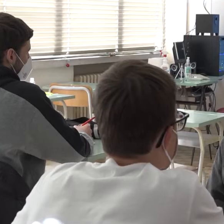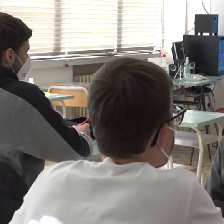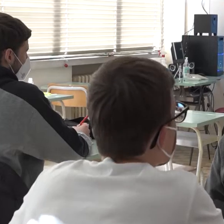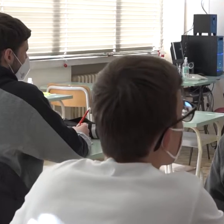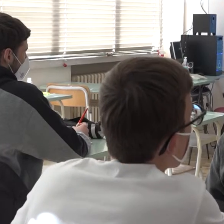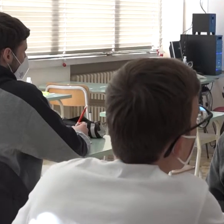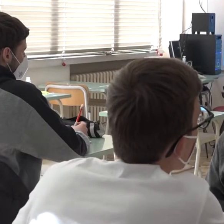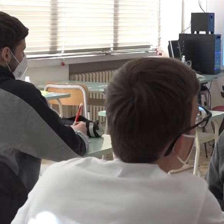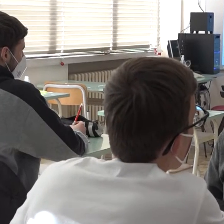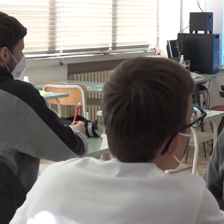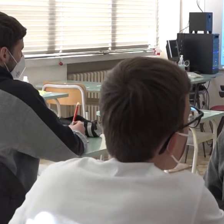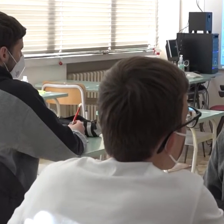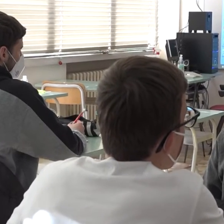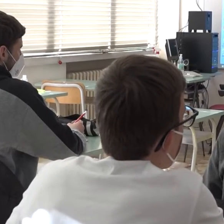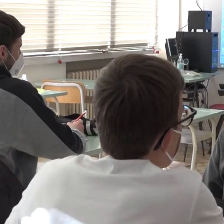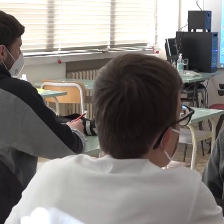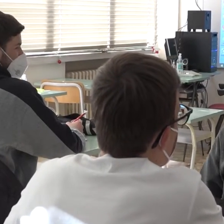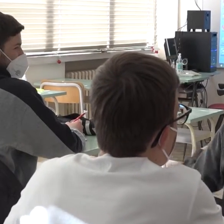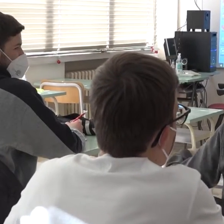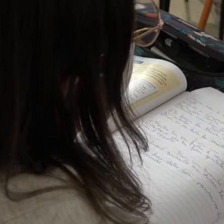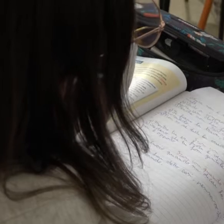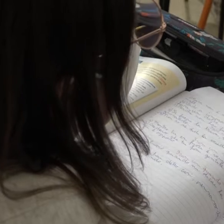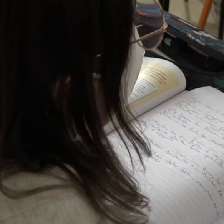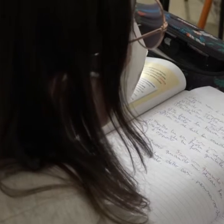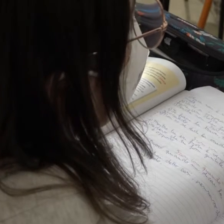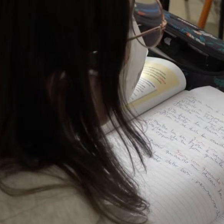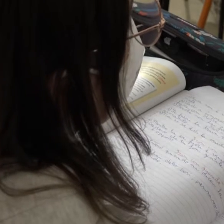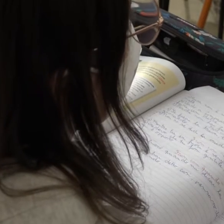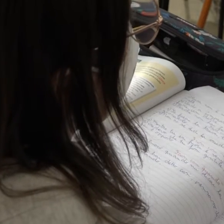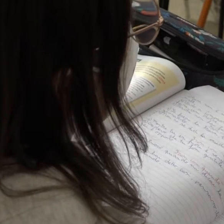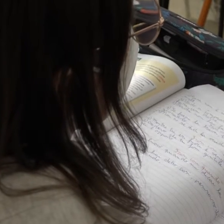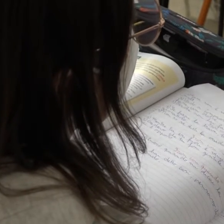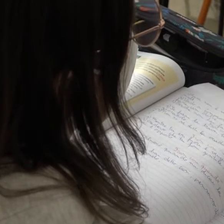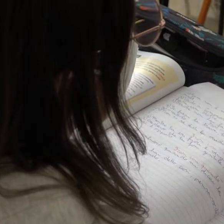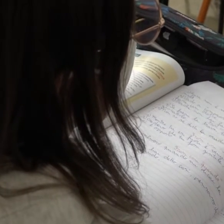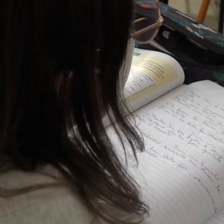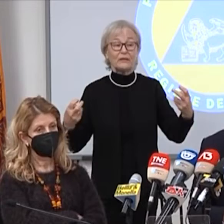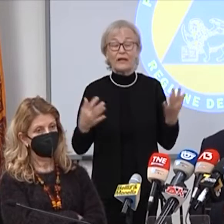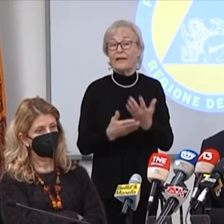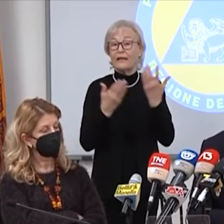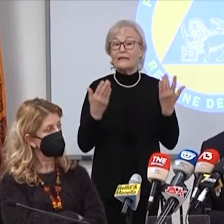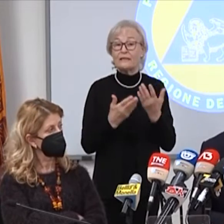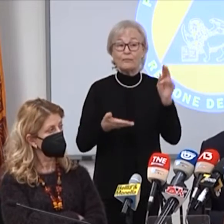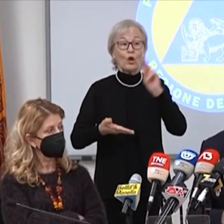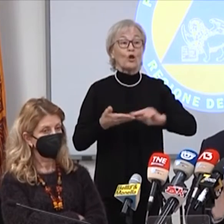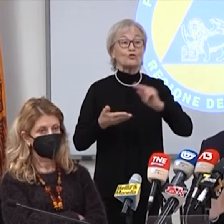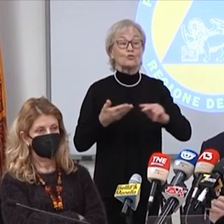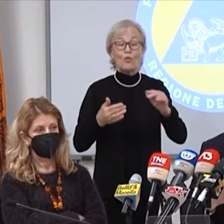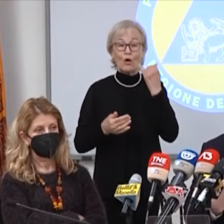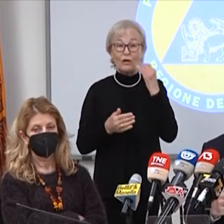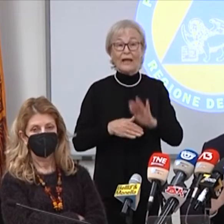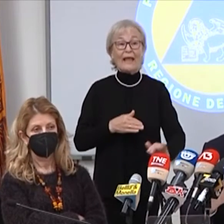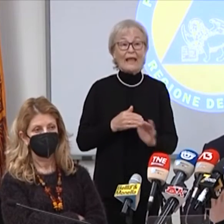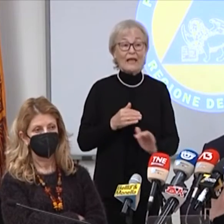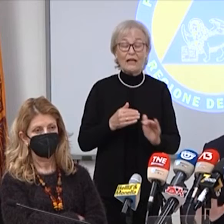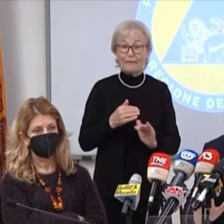anche per quanto riguarda la scuola secondo zaia vanno modificate alcune regole se l'amica possibile che nella scuola primaria considerate